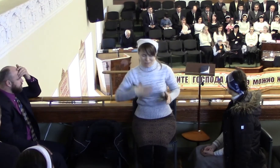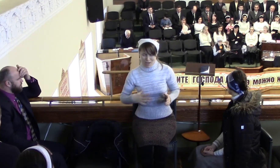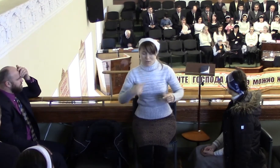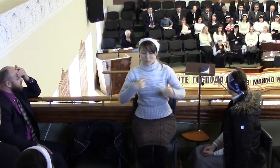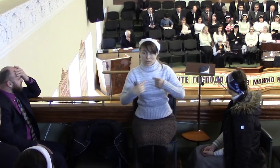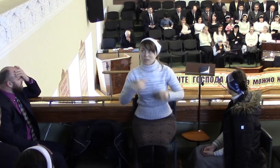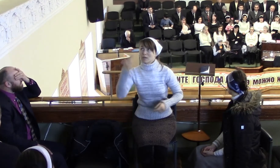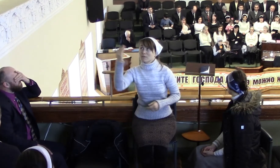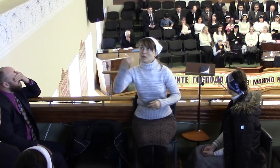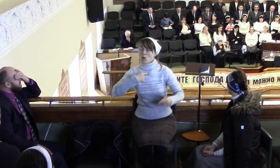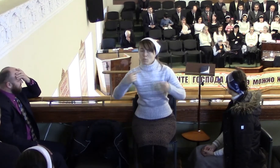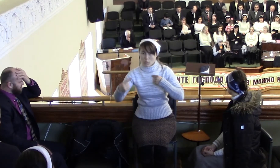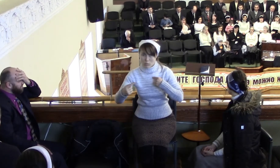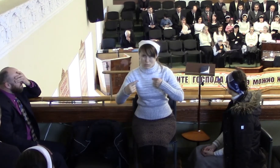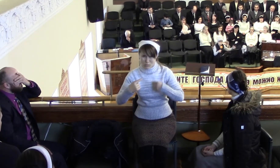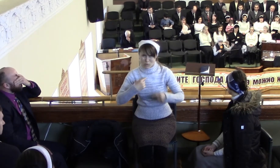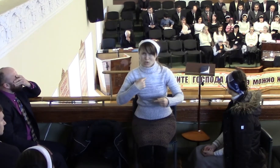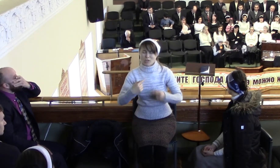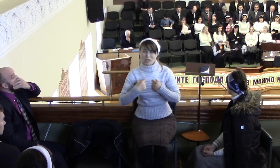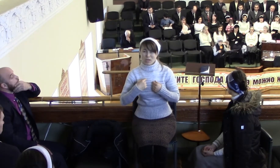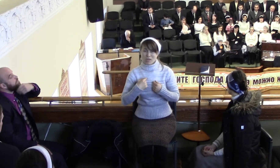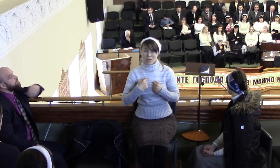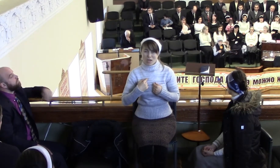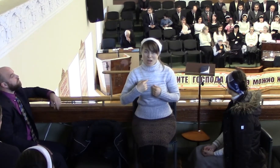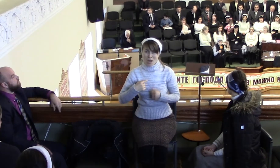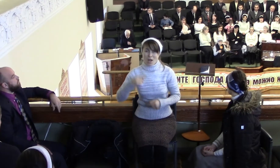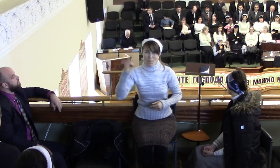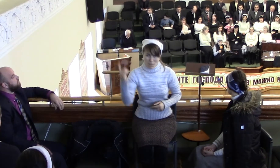тем твое учение первосвященники клеймят.